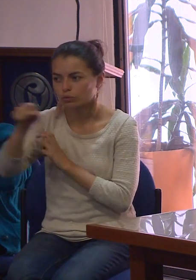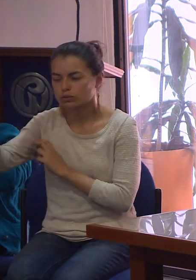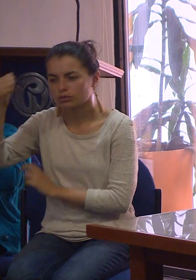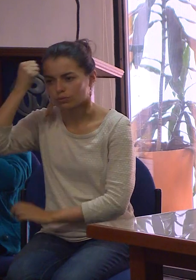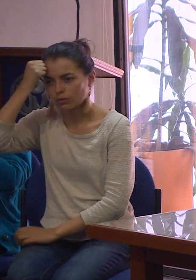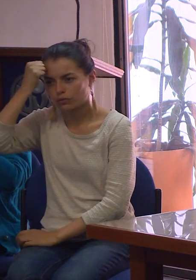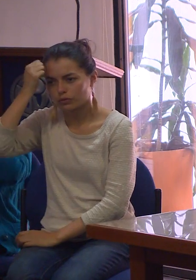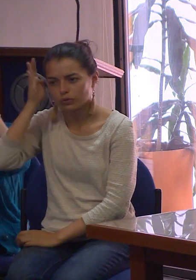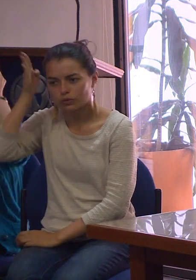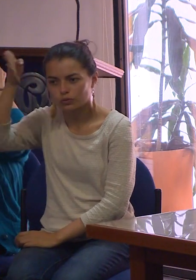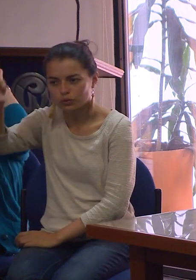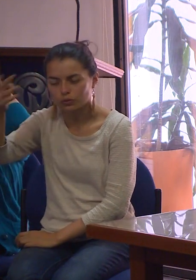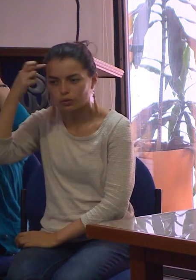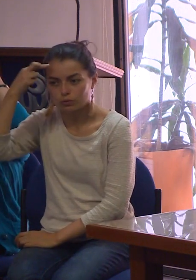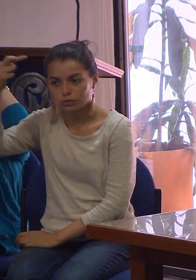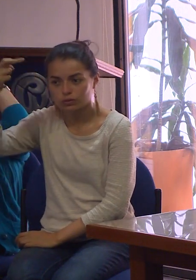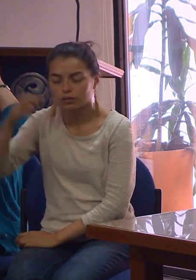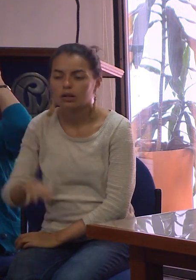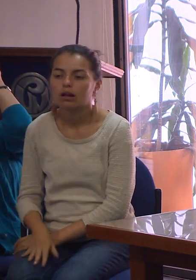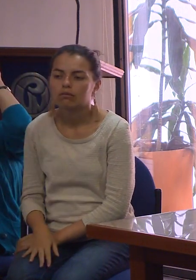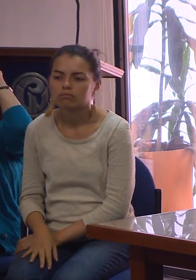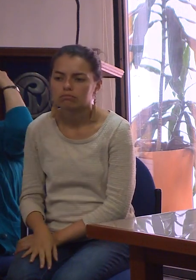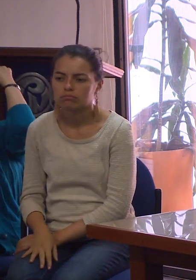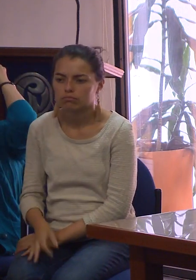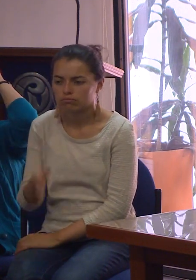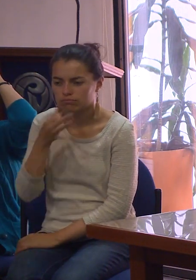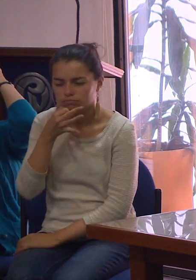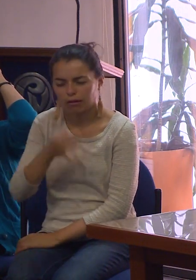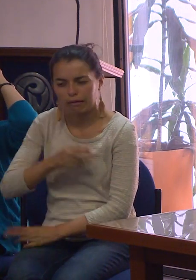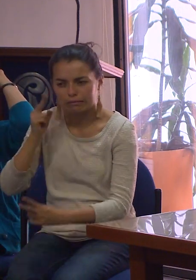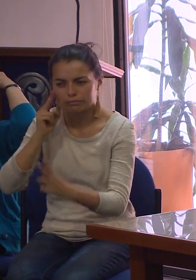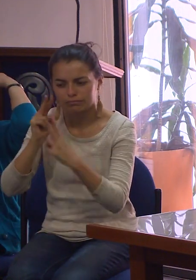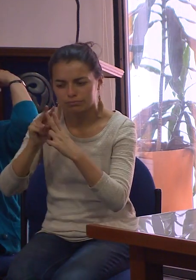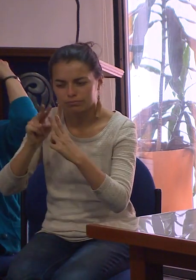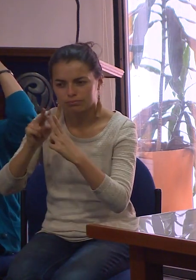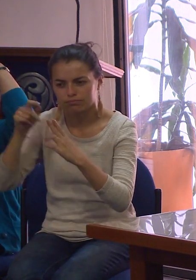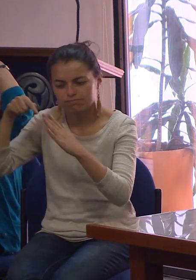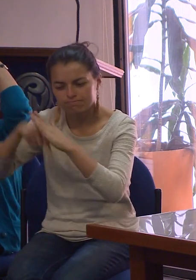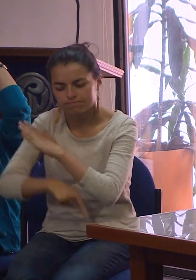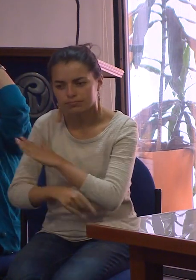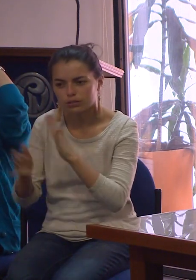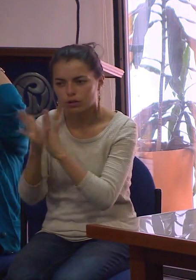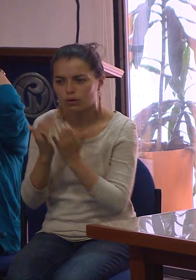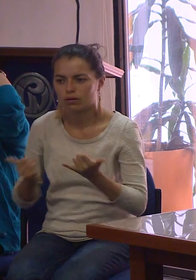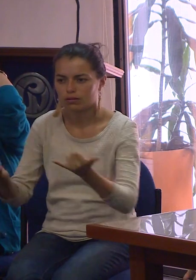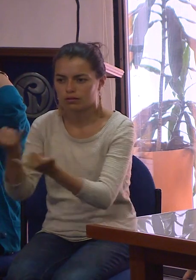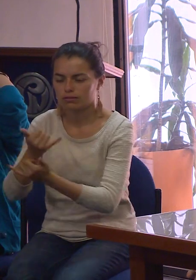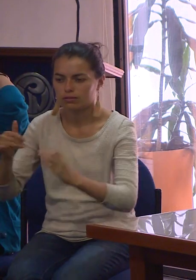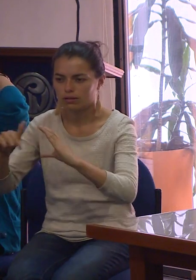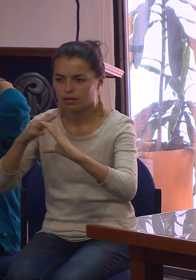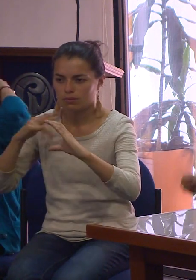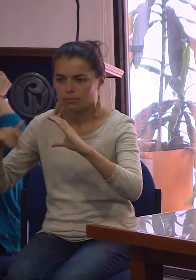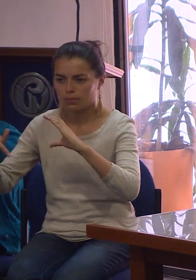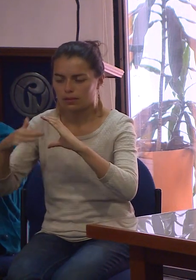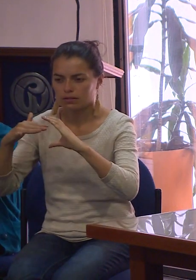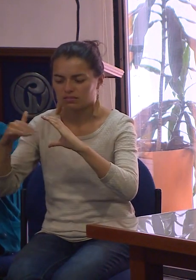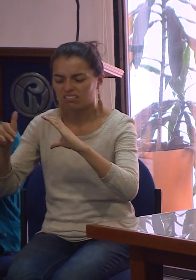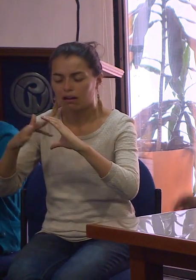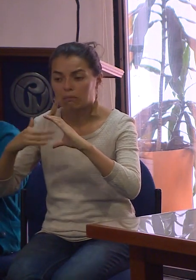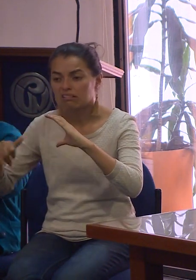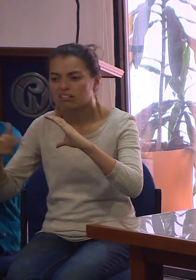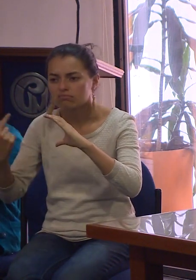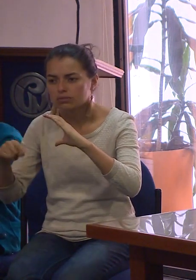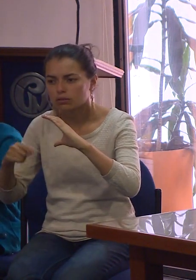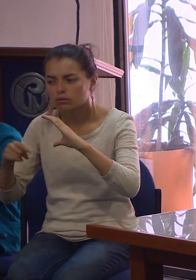futuros profesionales, no tienen que dar la espalda a esas realidades ambientales. El ambiente conocido no solamente como la